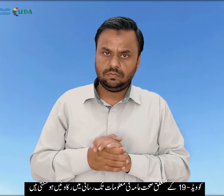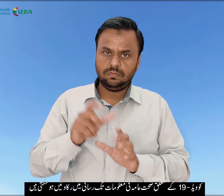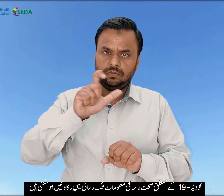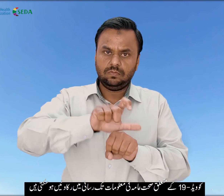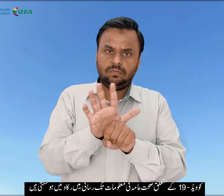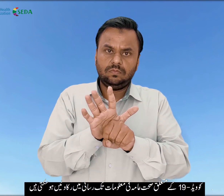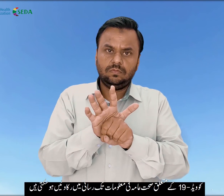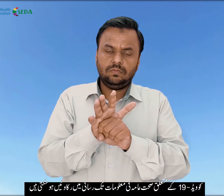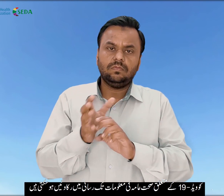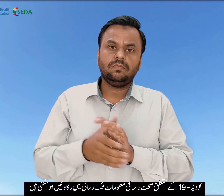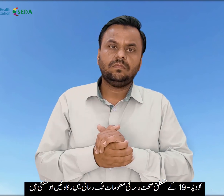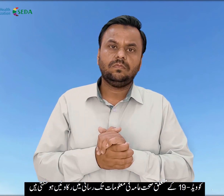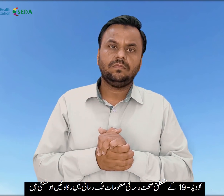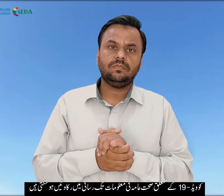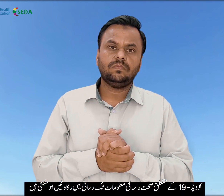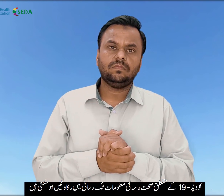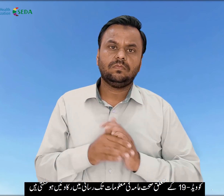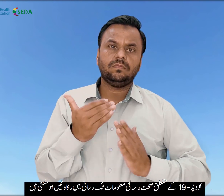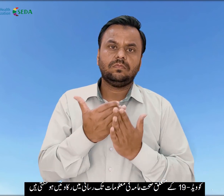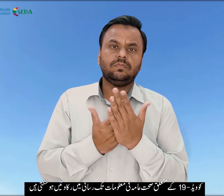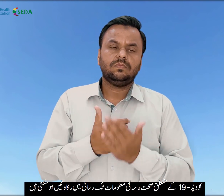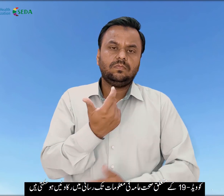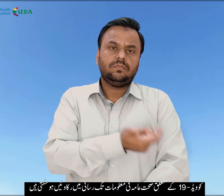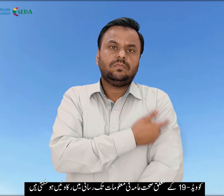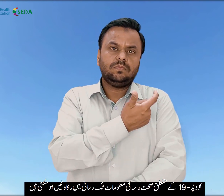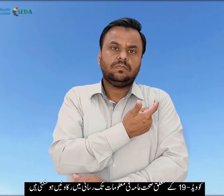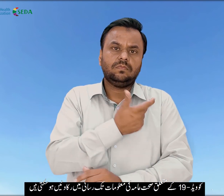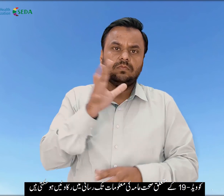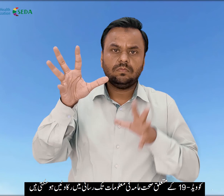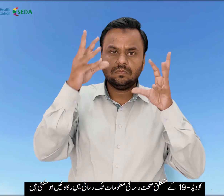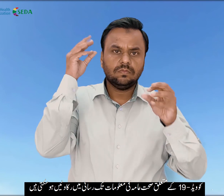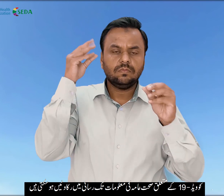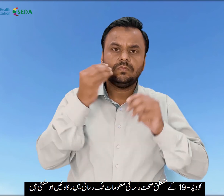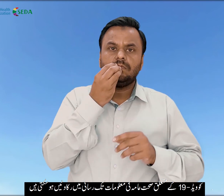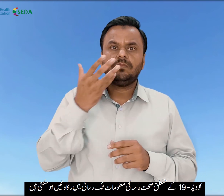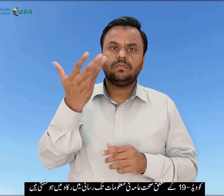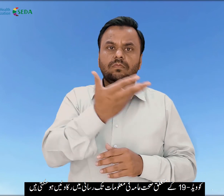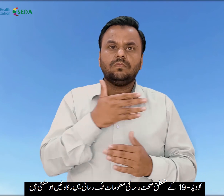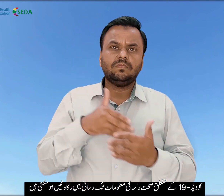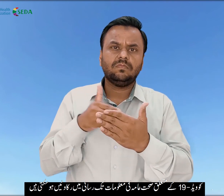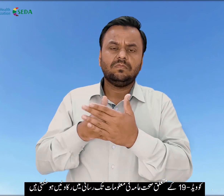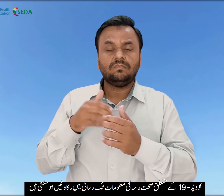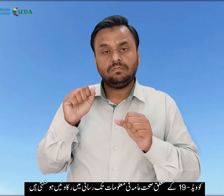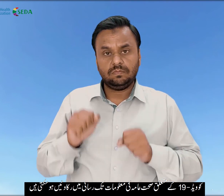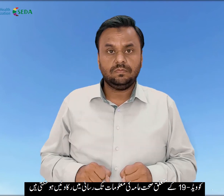کووڈ-19 کے متعلق صحت عامہ کی معلومات تک رسائی میں رکاوٹیں ہو سکتی ہیں۔